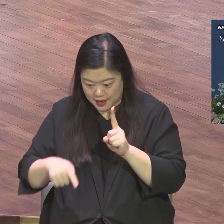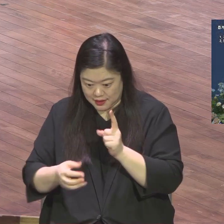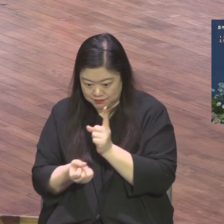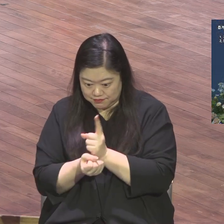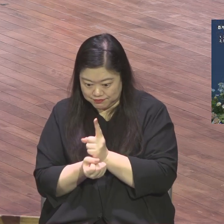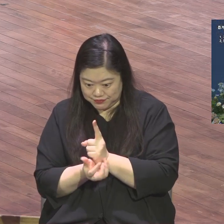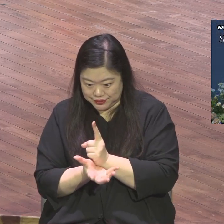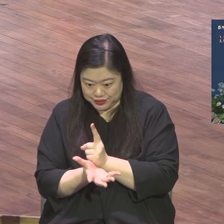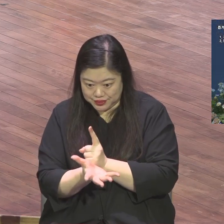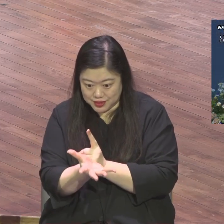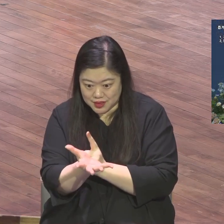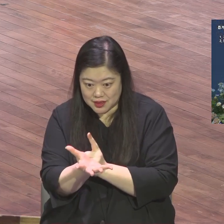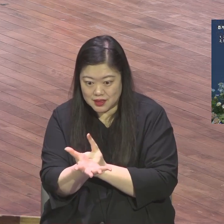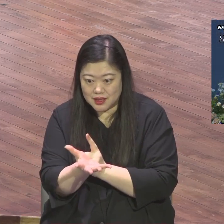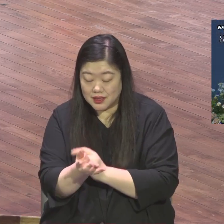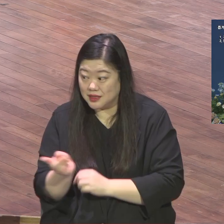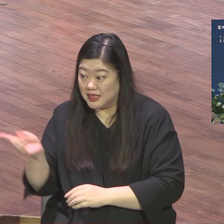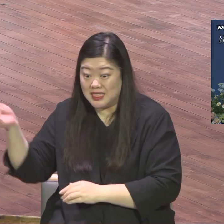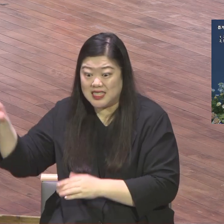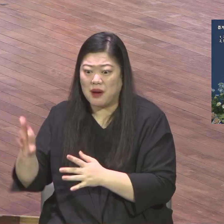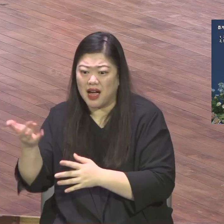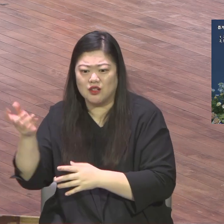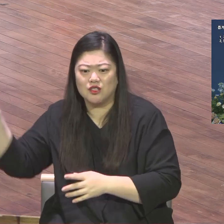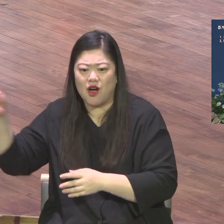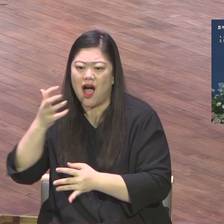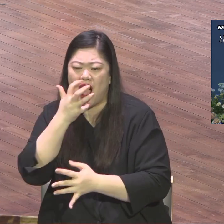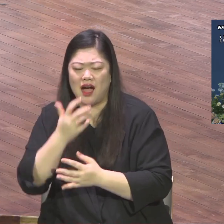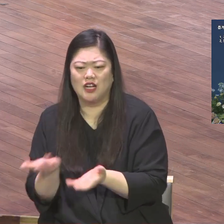저 아멘 아멘 하는 저 할머니 김학영 선교사님.